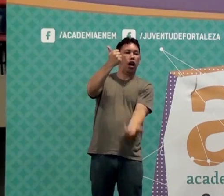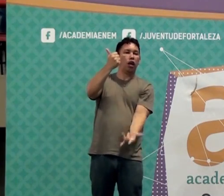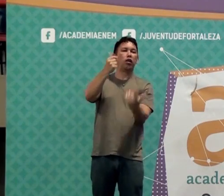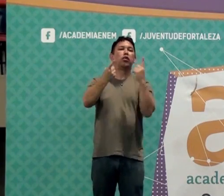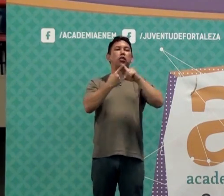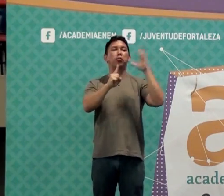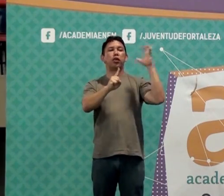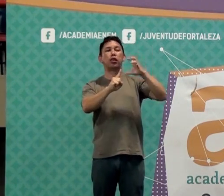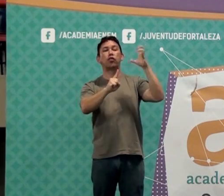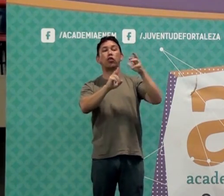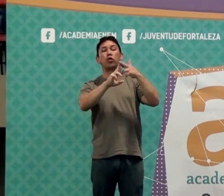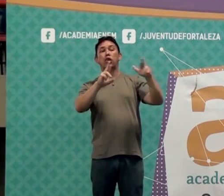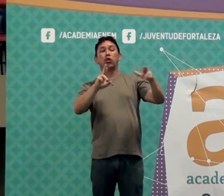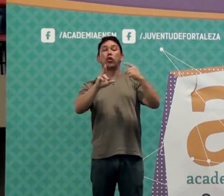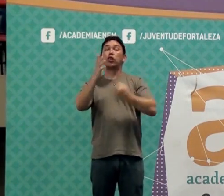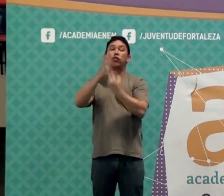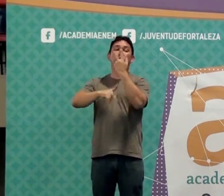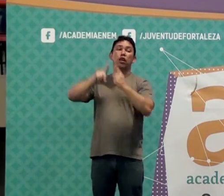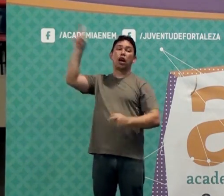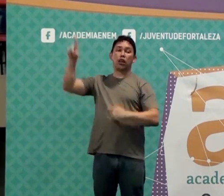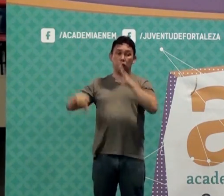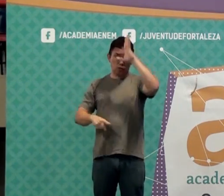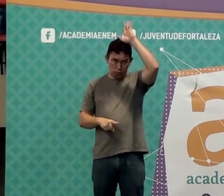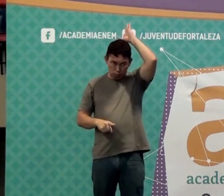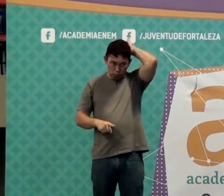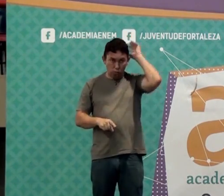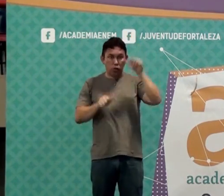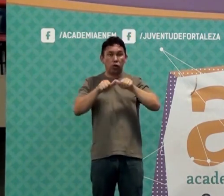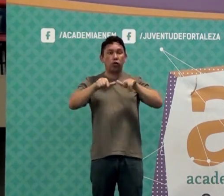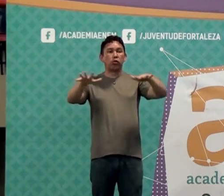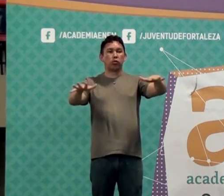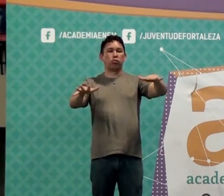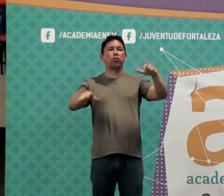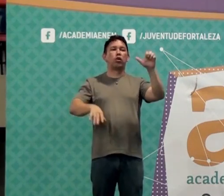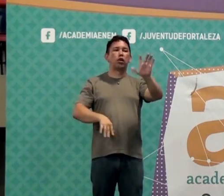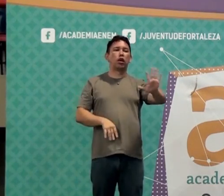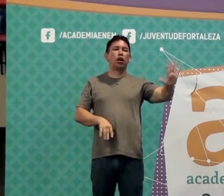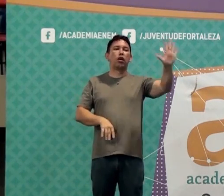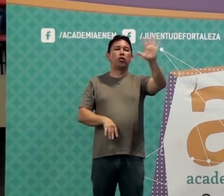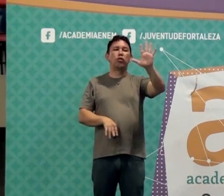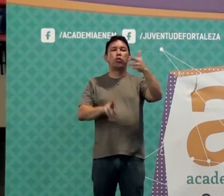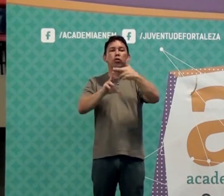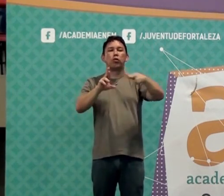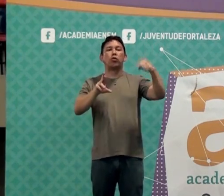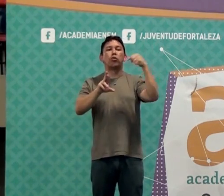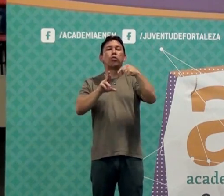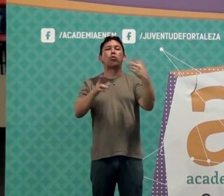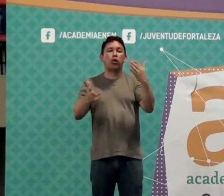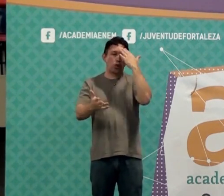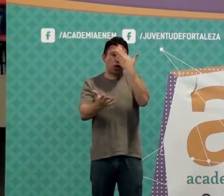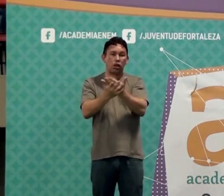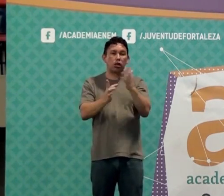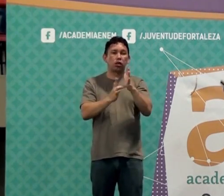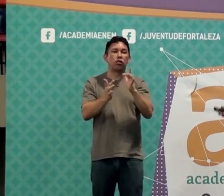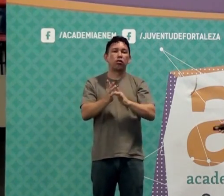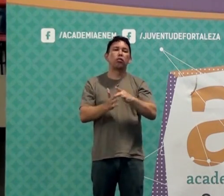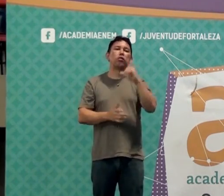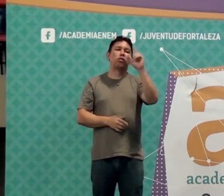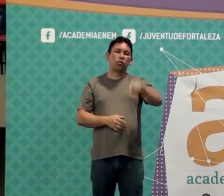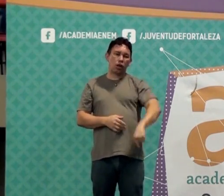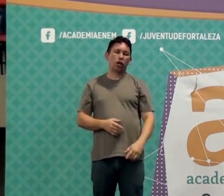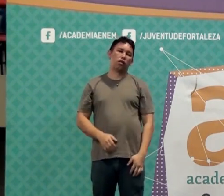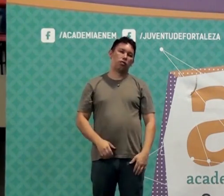ser menina também, porque é unissex. O trabalho é unissex, viu? A terra não se importa não, se é menino, menina.